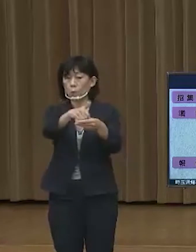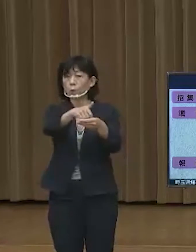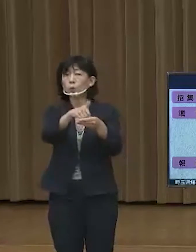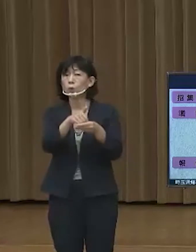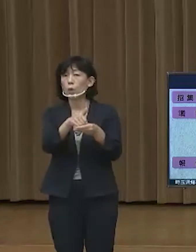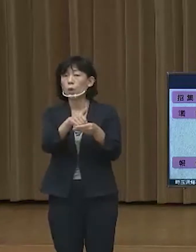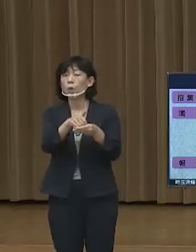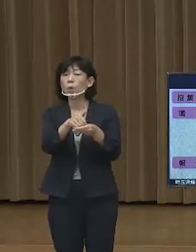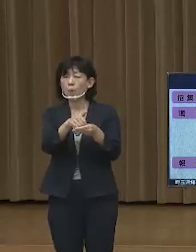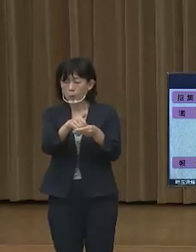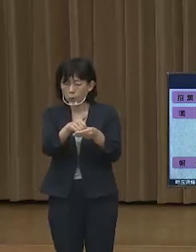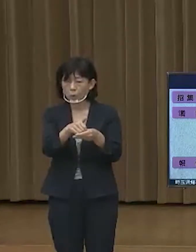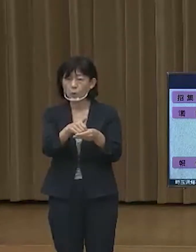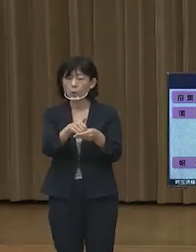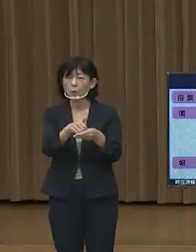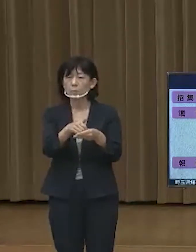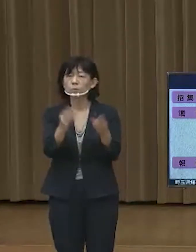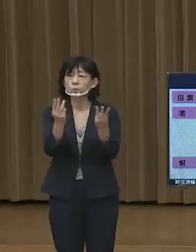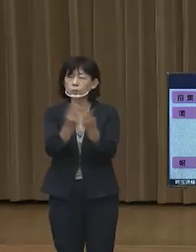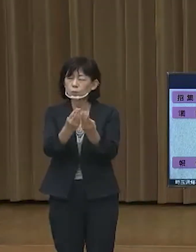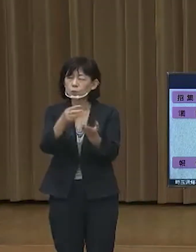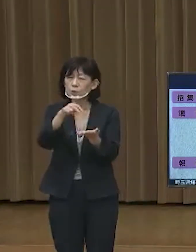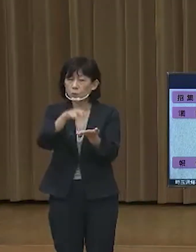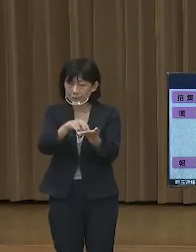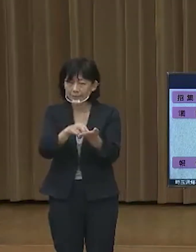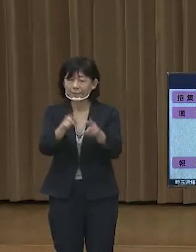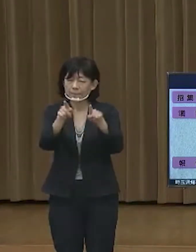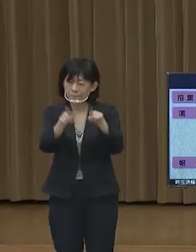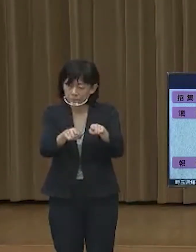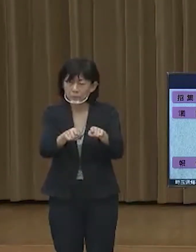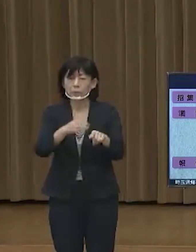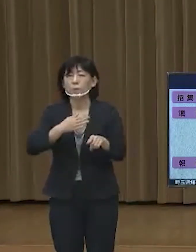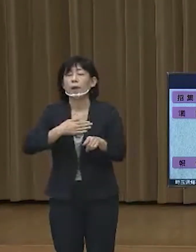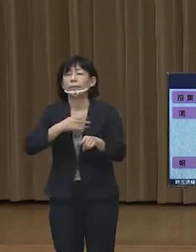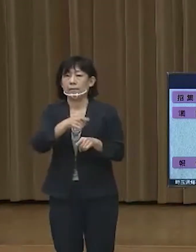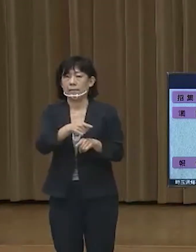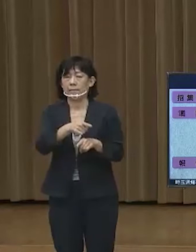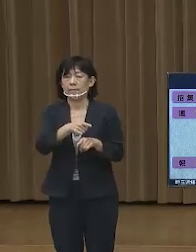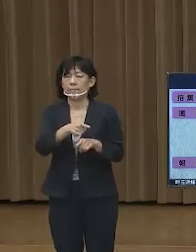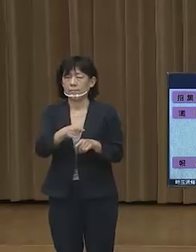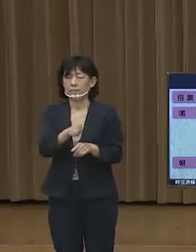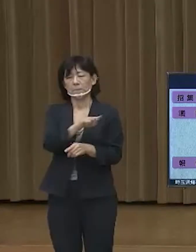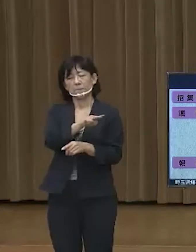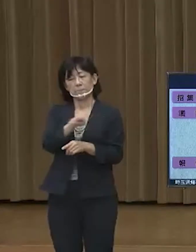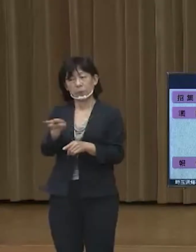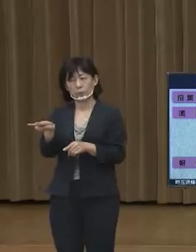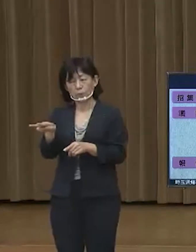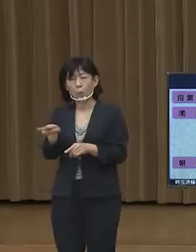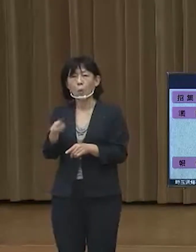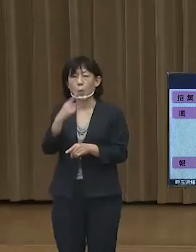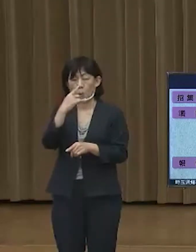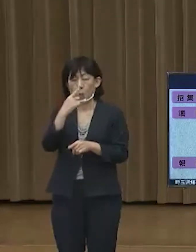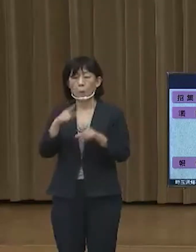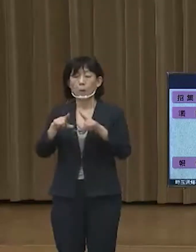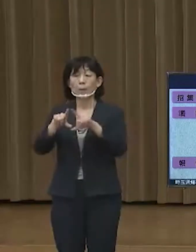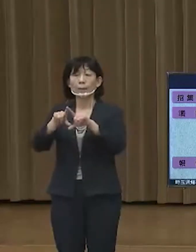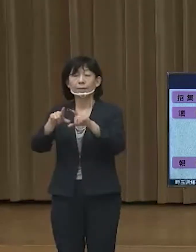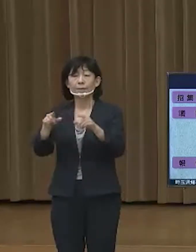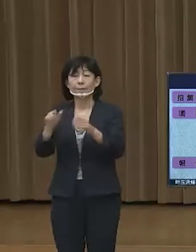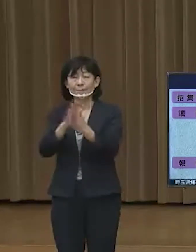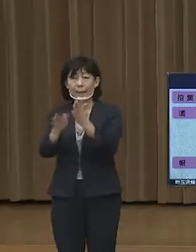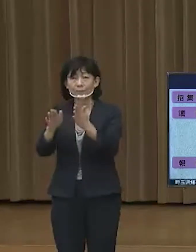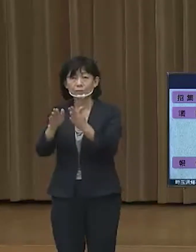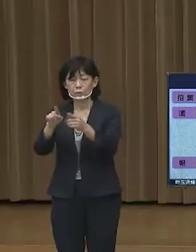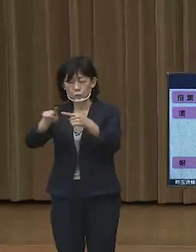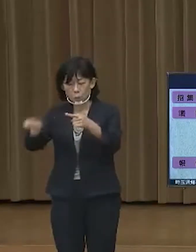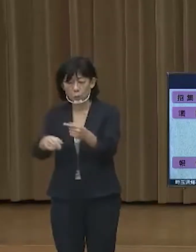などについても統計として現れてきています。これらを考えると一般職の県